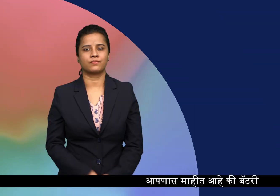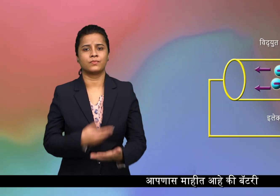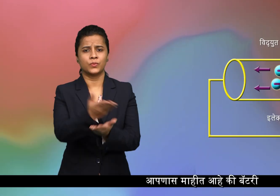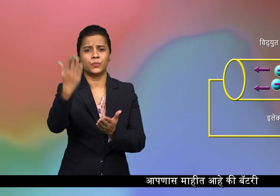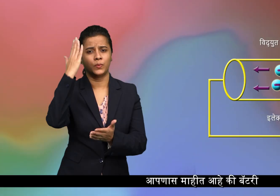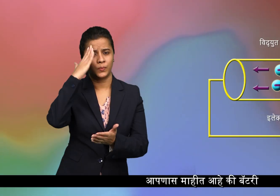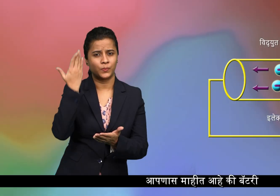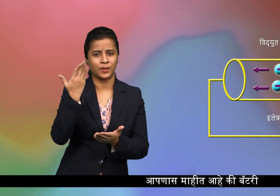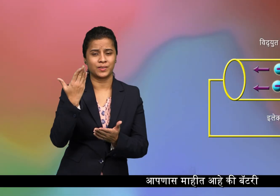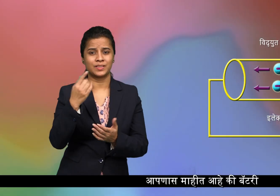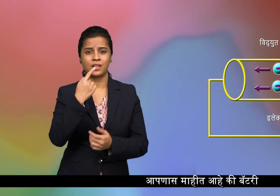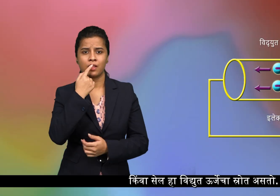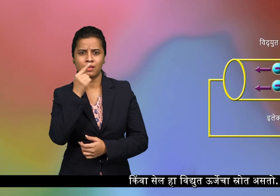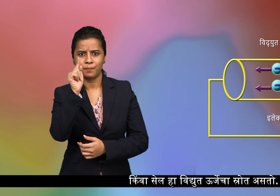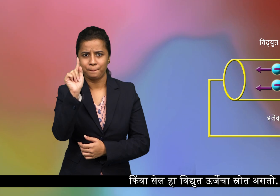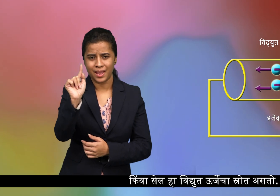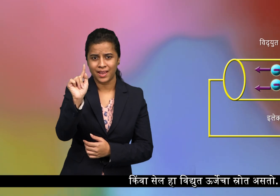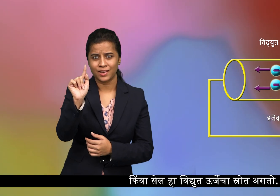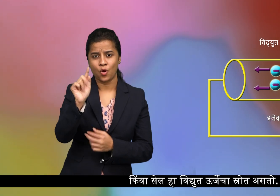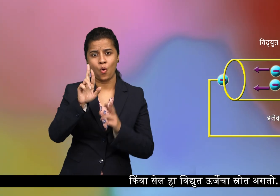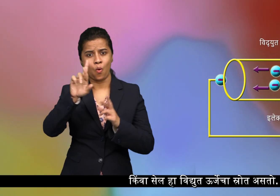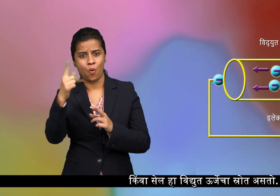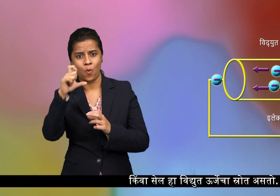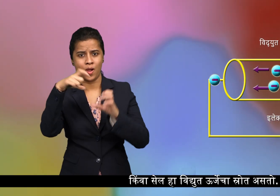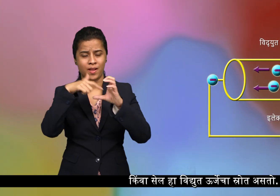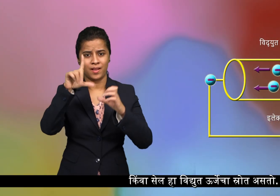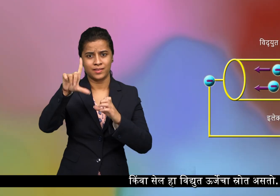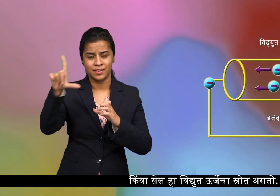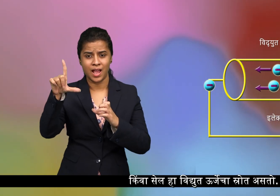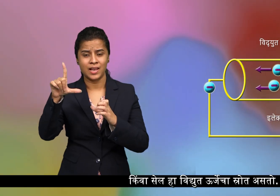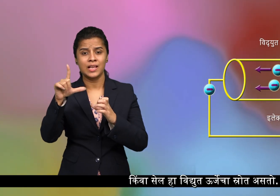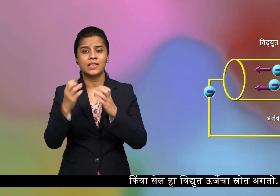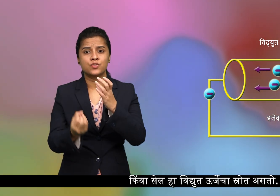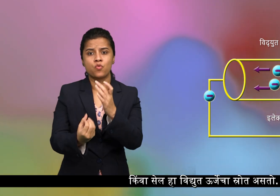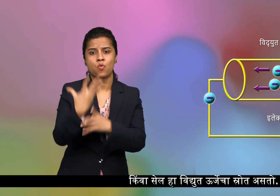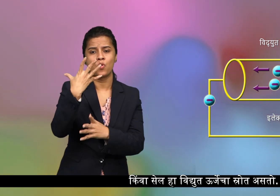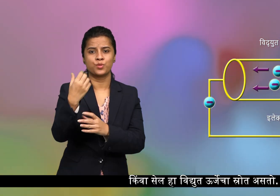आपणास माहिती आहे की बॅटरी किंवा सेल हा विद्युत ऊर्जेचा स्रोत असतो.